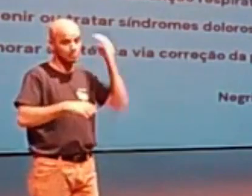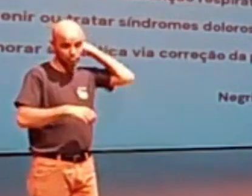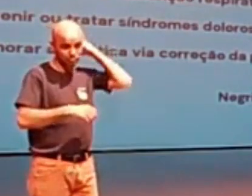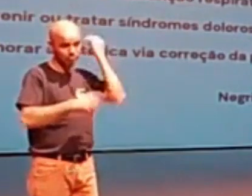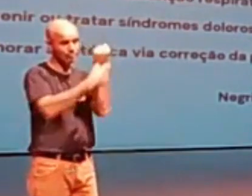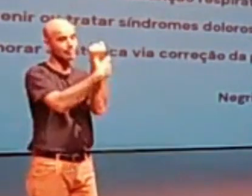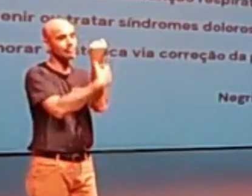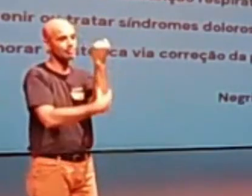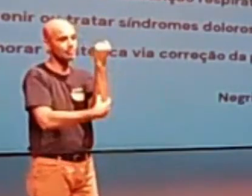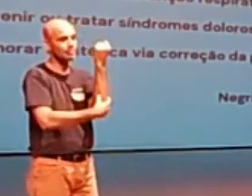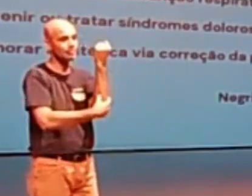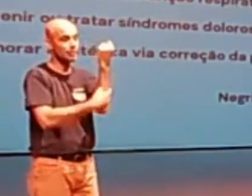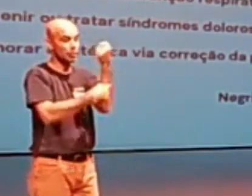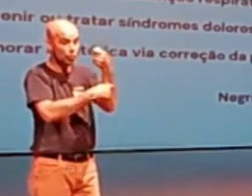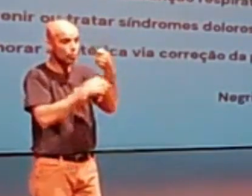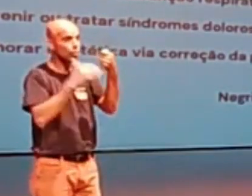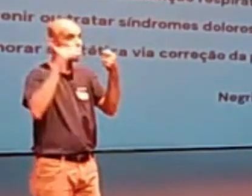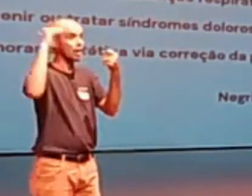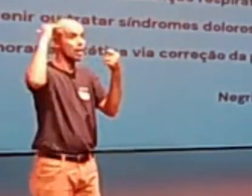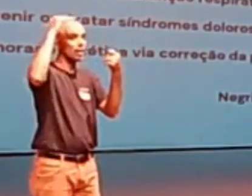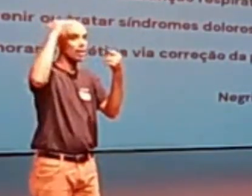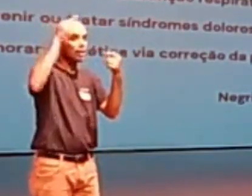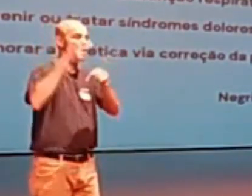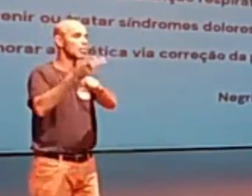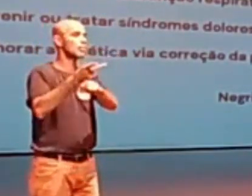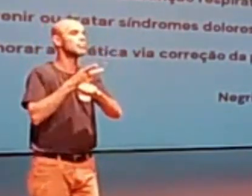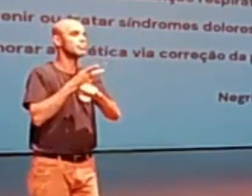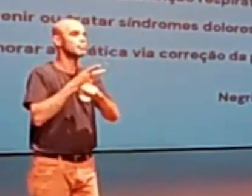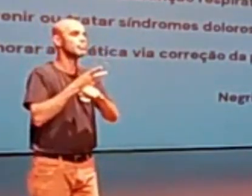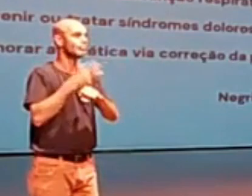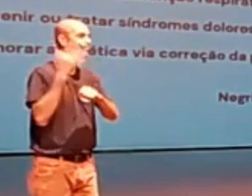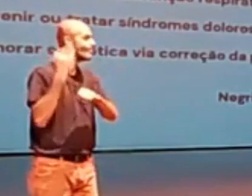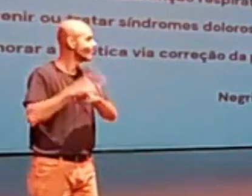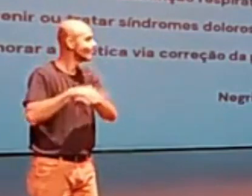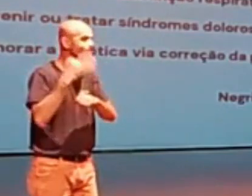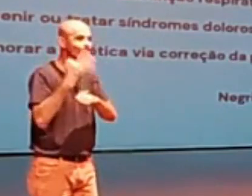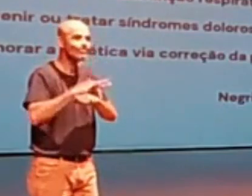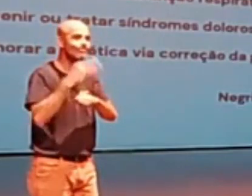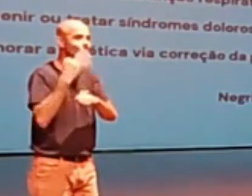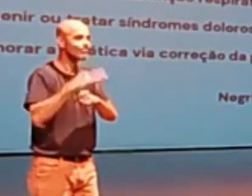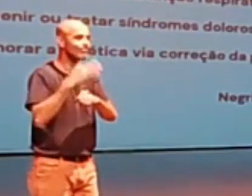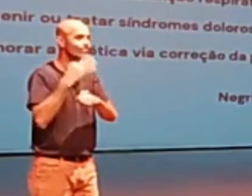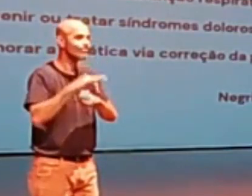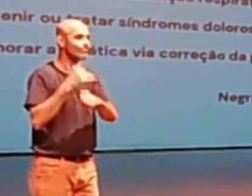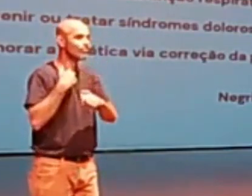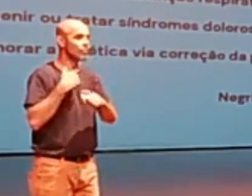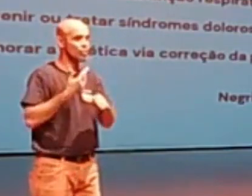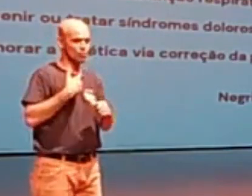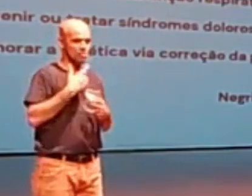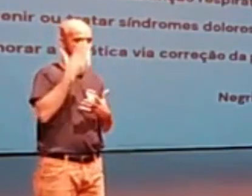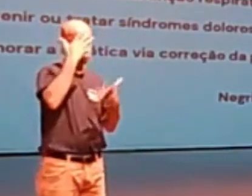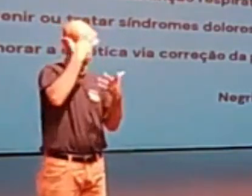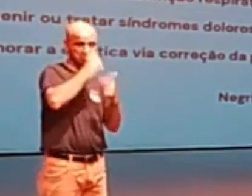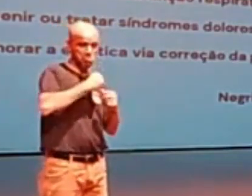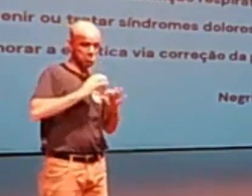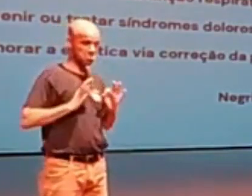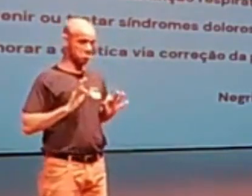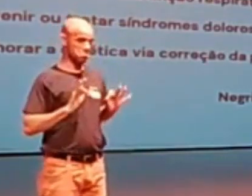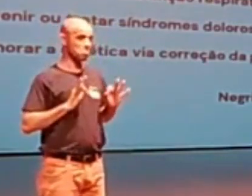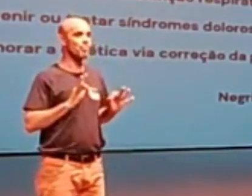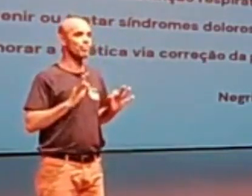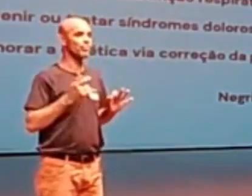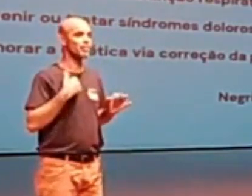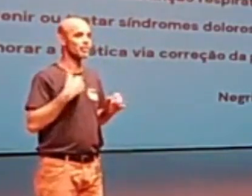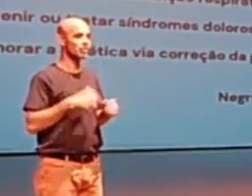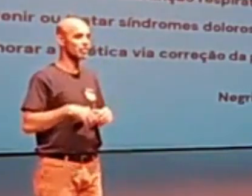escoliose do adulto, por exemplo, o paciente que nos procura, ele vem com dor. Ele não vem pela estética, ele não vem preocupado por causa do ângulo